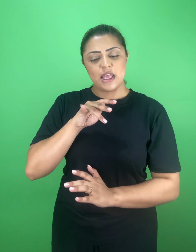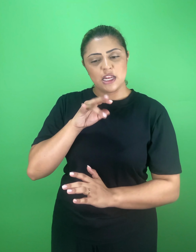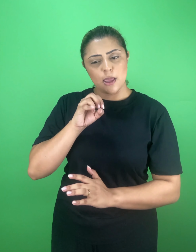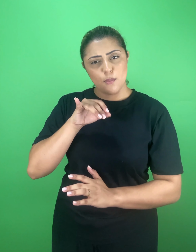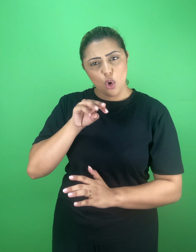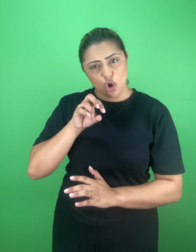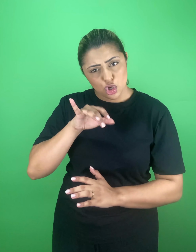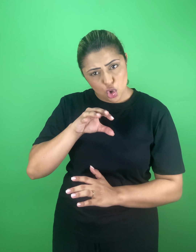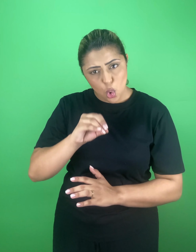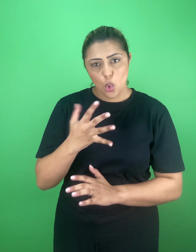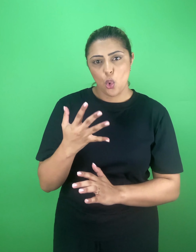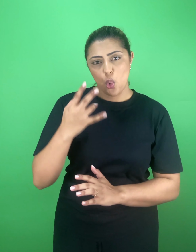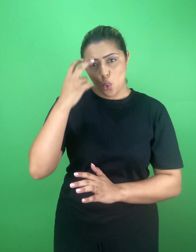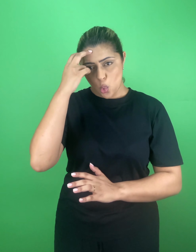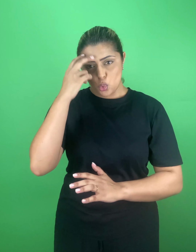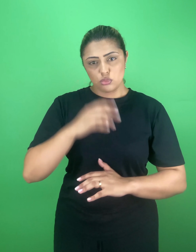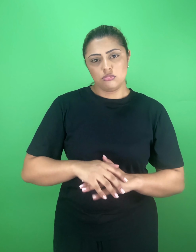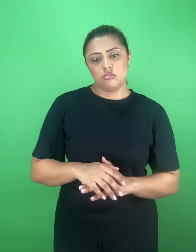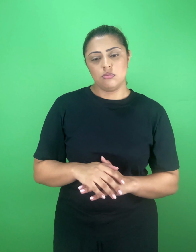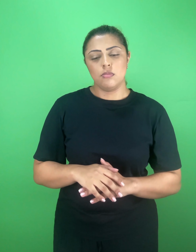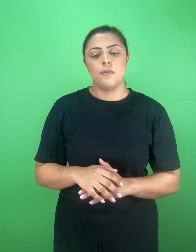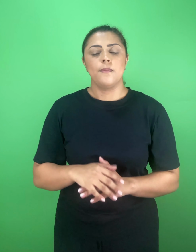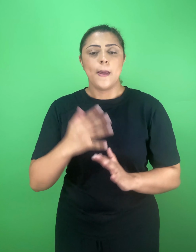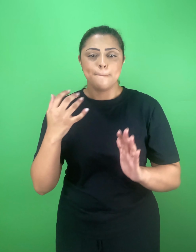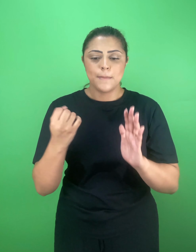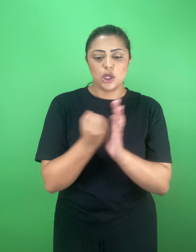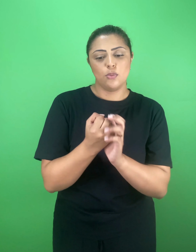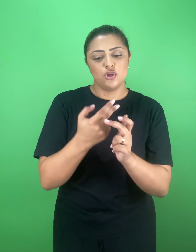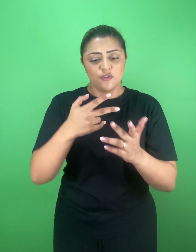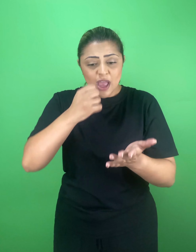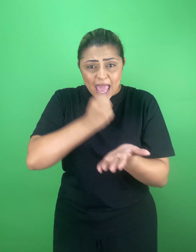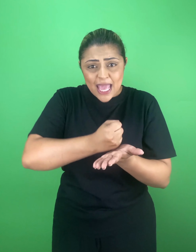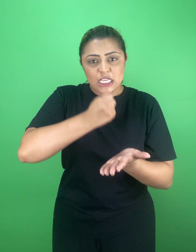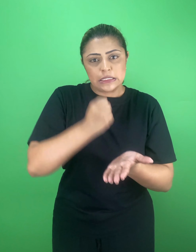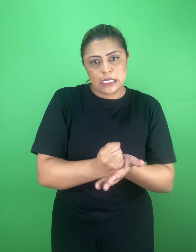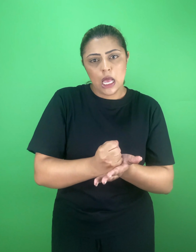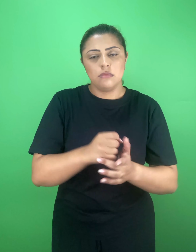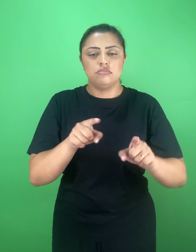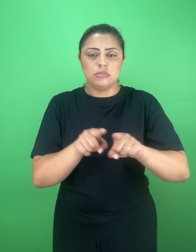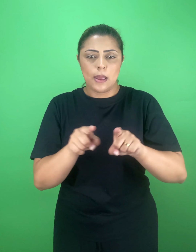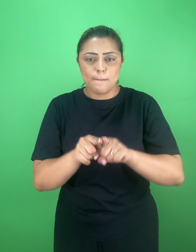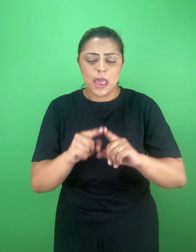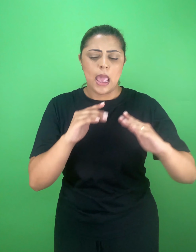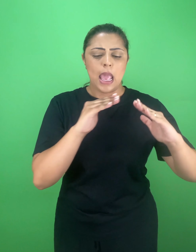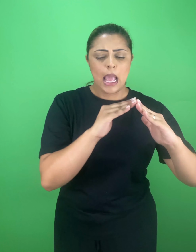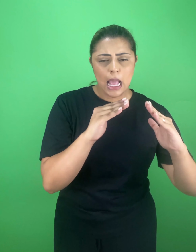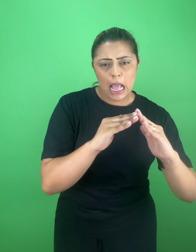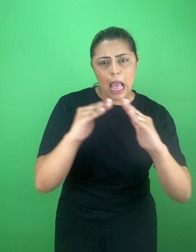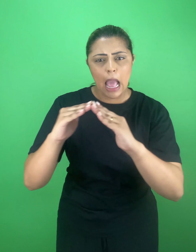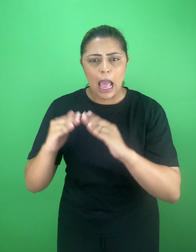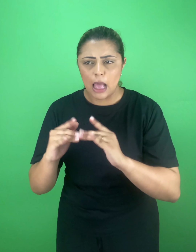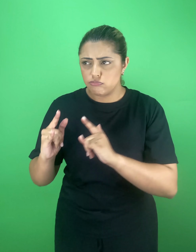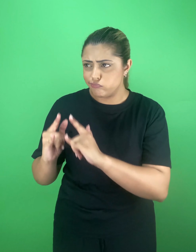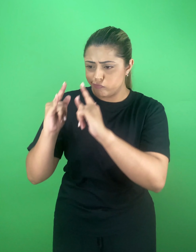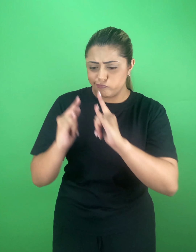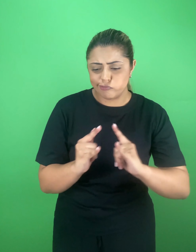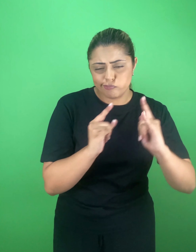imaterial, bens tombados e registrados, imóveis de relevância histórica e arquitetônica ou as